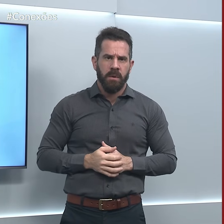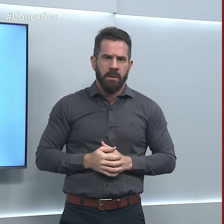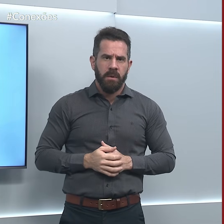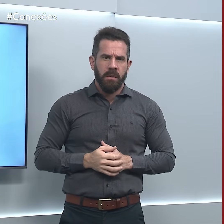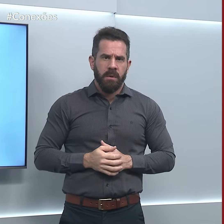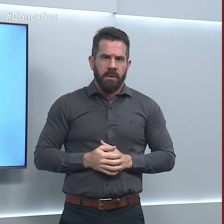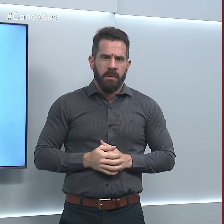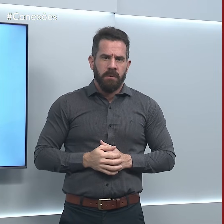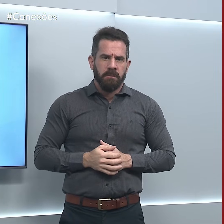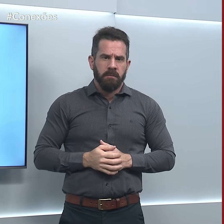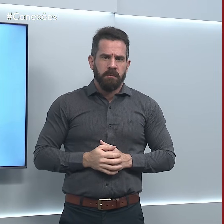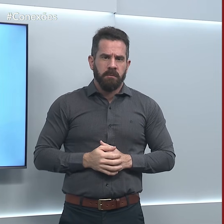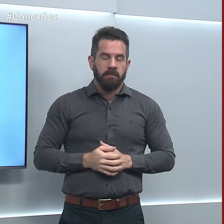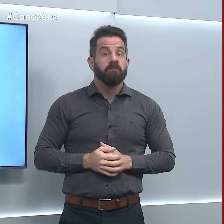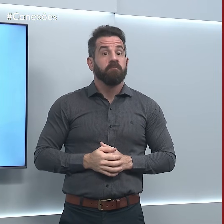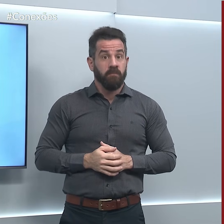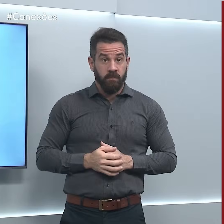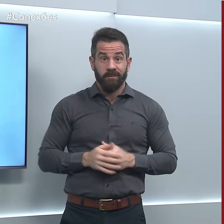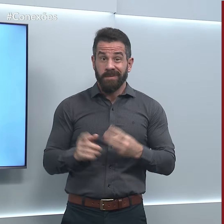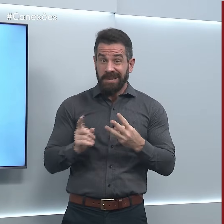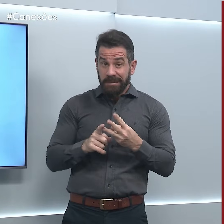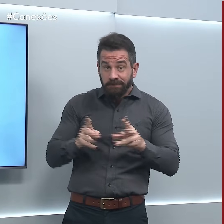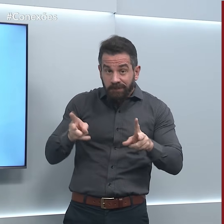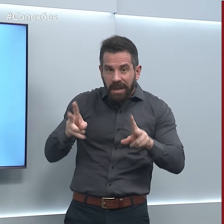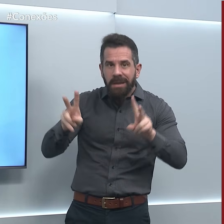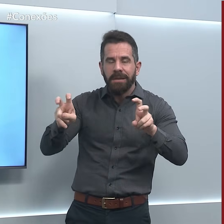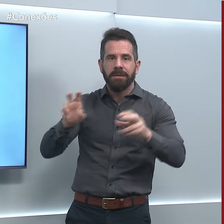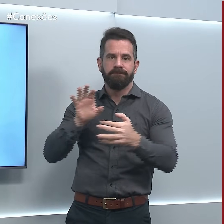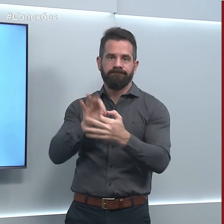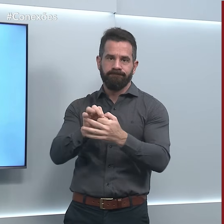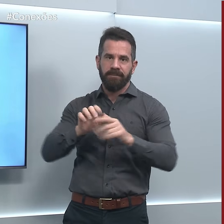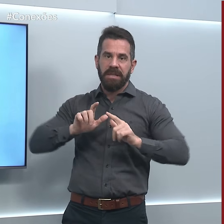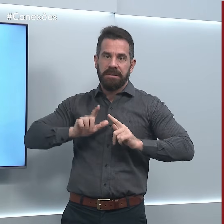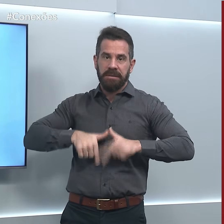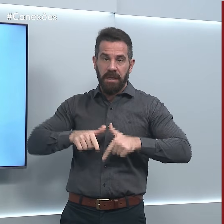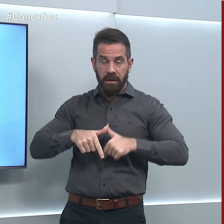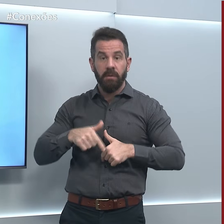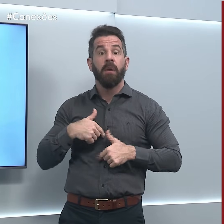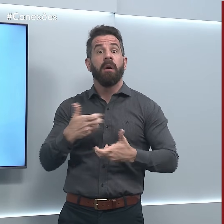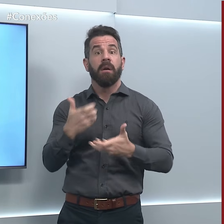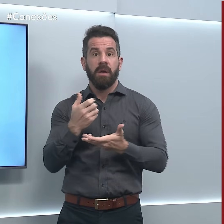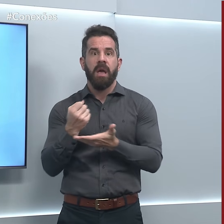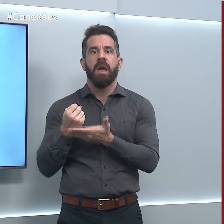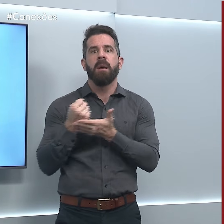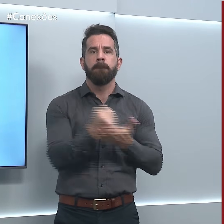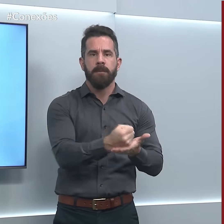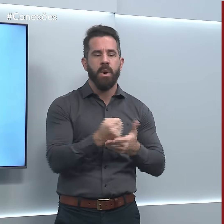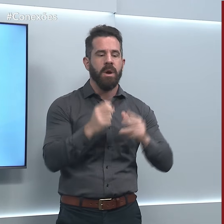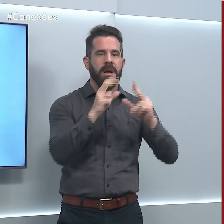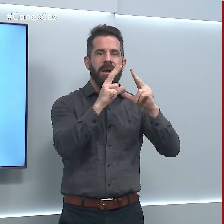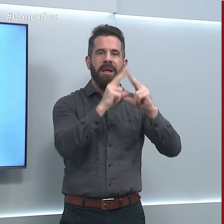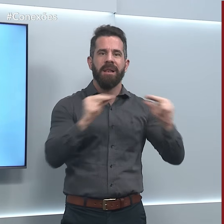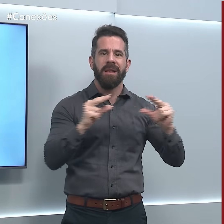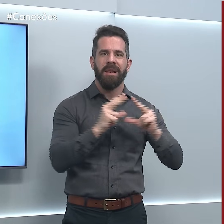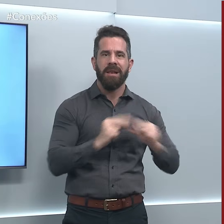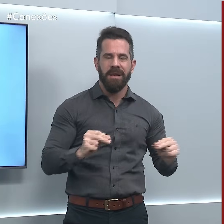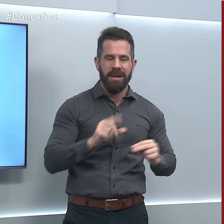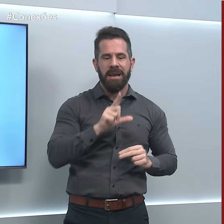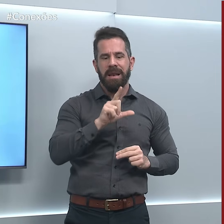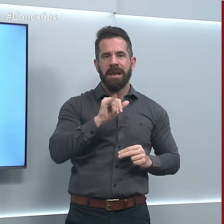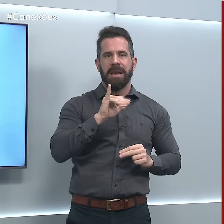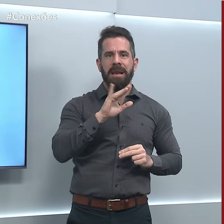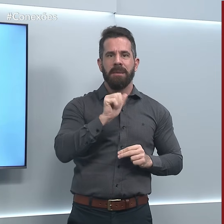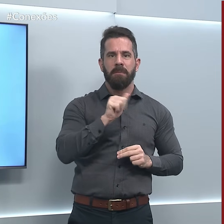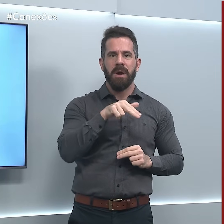E ainda sobre Israel, o país está preparado para apoiar o Líbano nos esforços para desarmar o